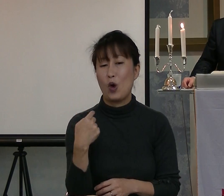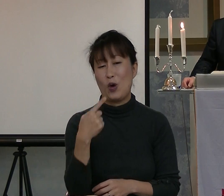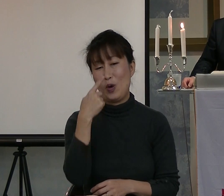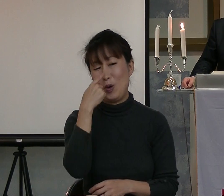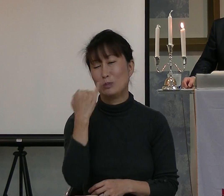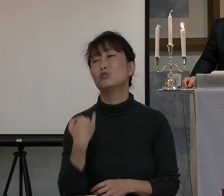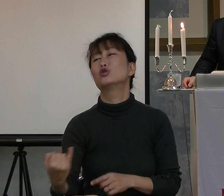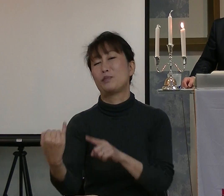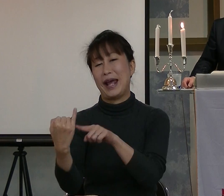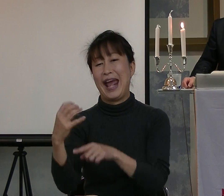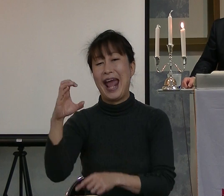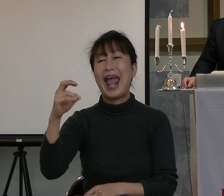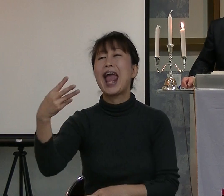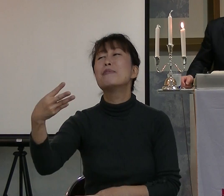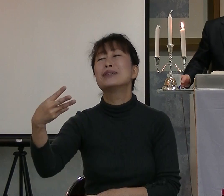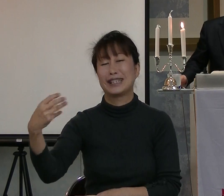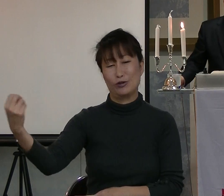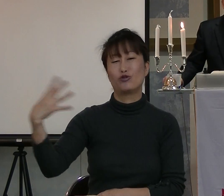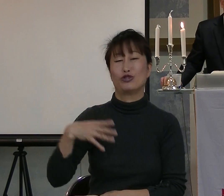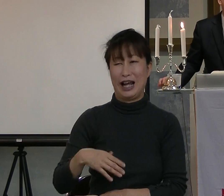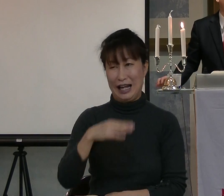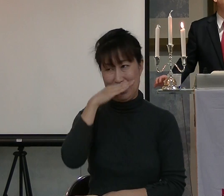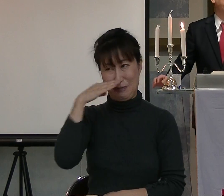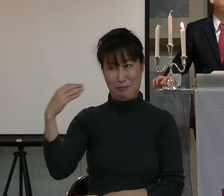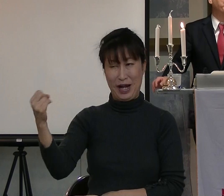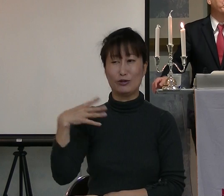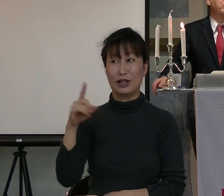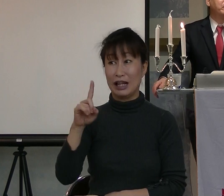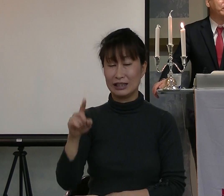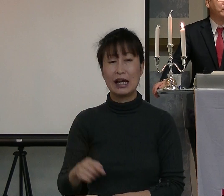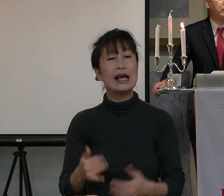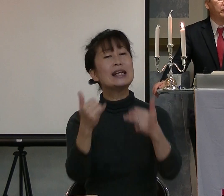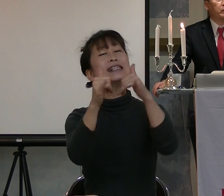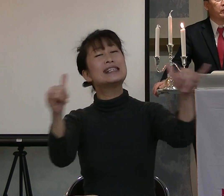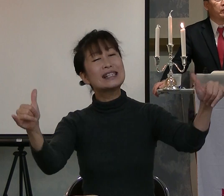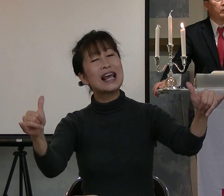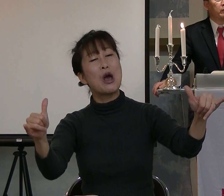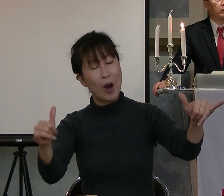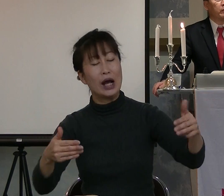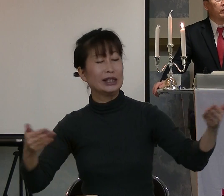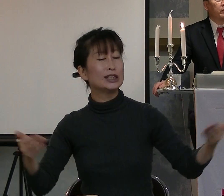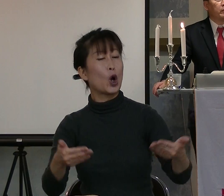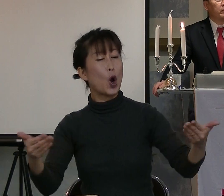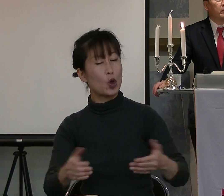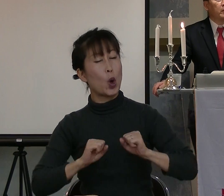した。人間は仕事しないとダメだと。こ